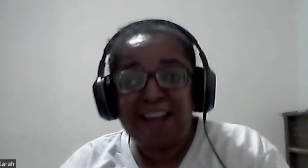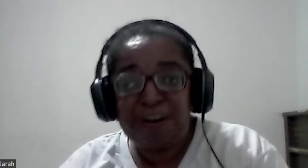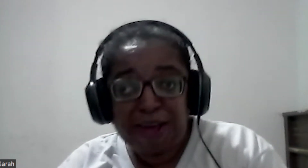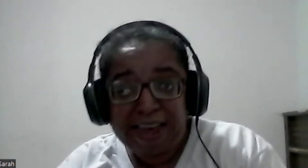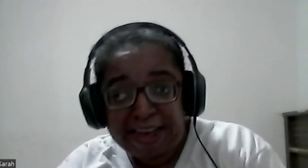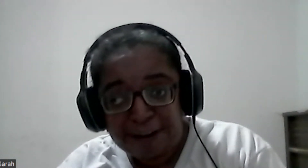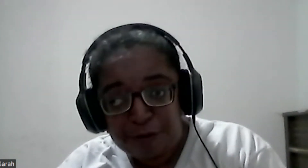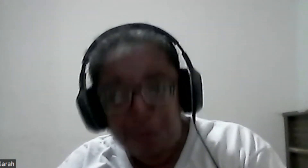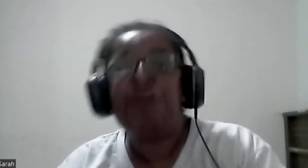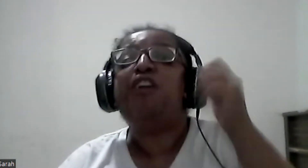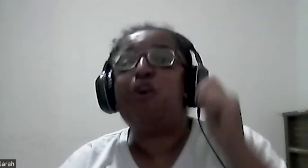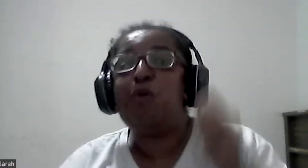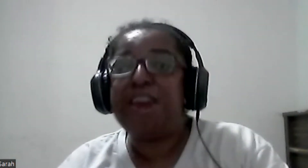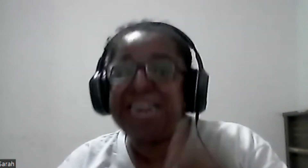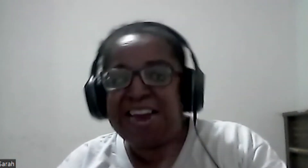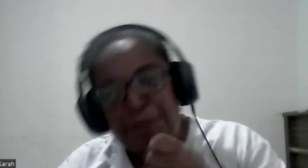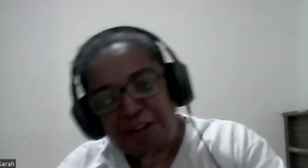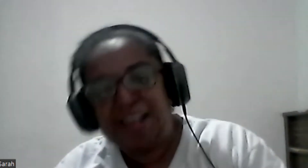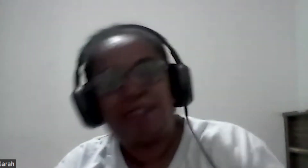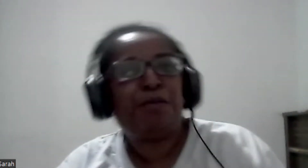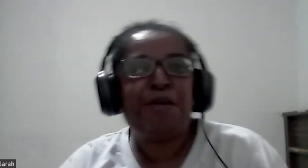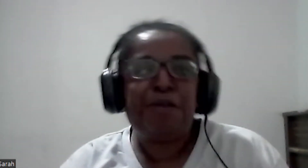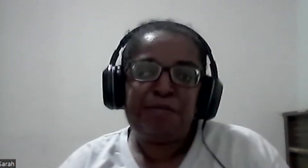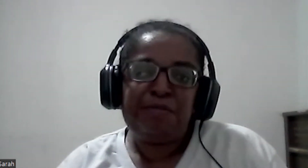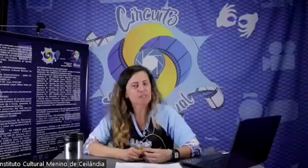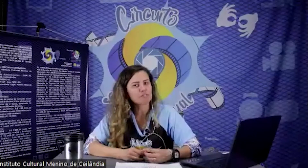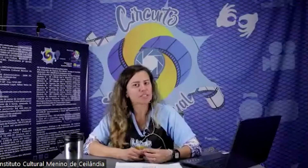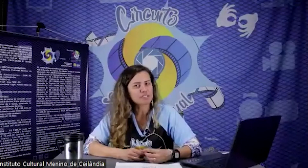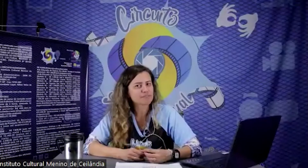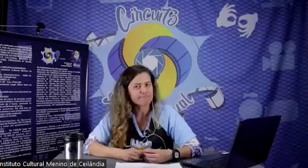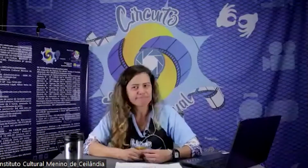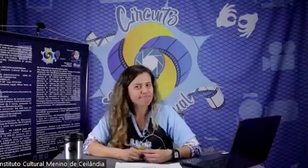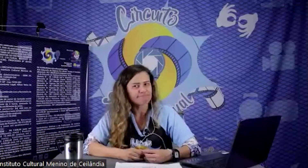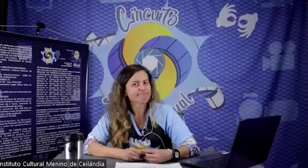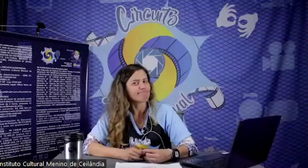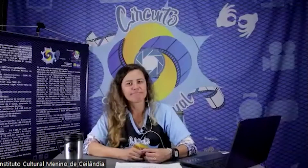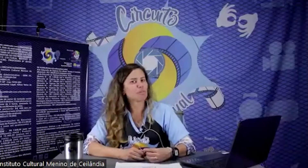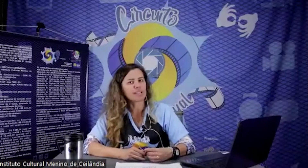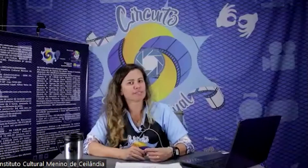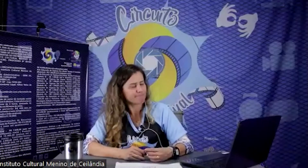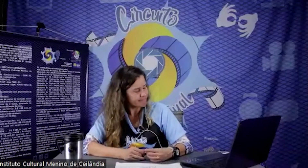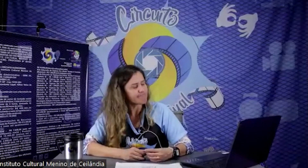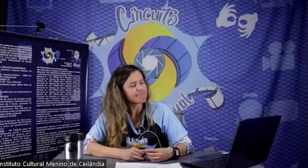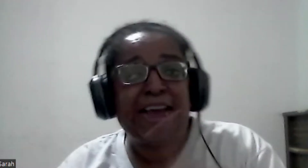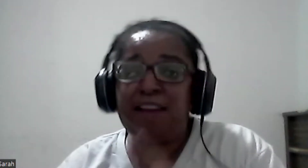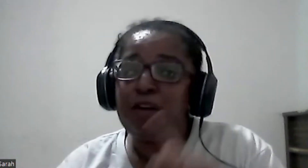o errado, todo aquele processo. Educar não é fácil, não. Educar, educar. Não é? Não ter o olhar de